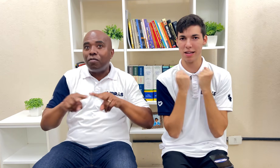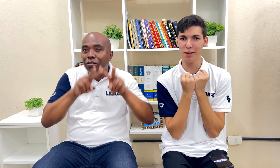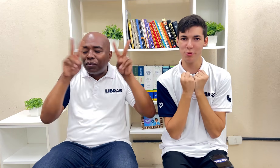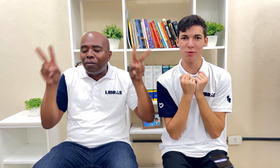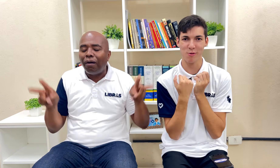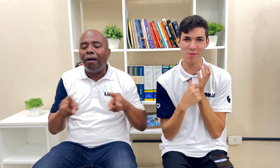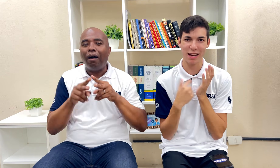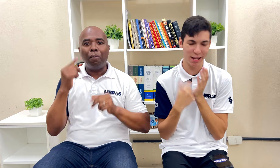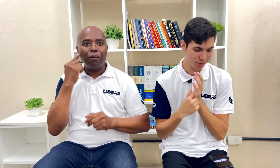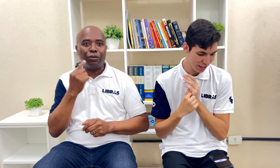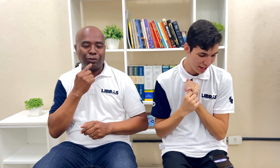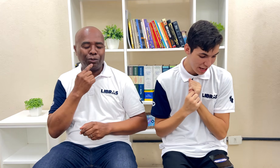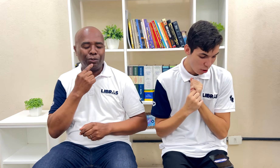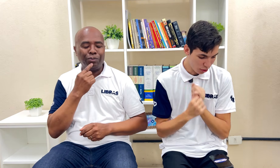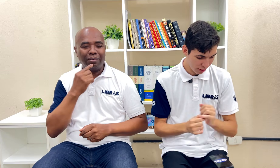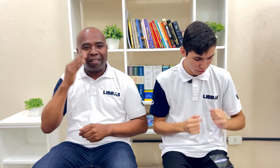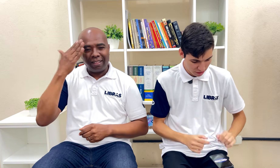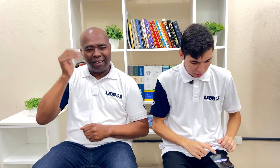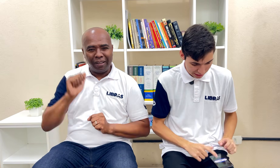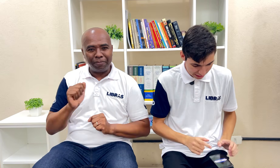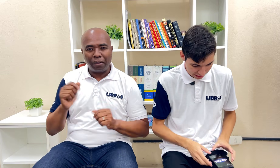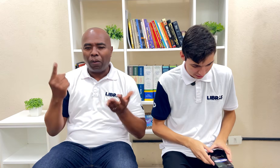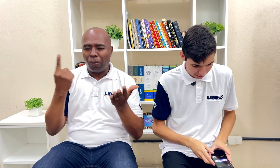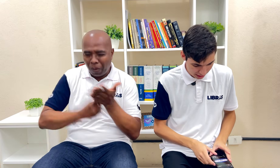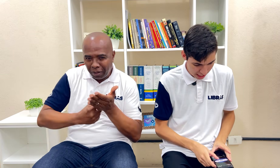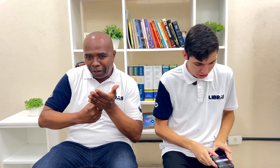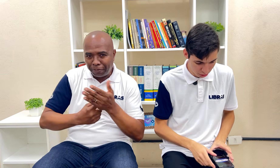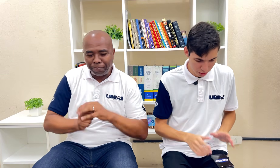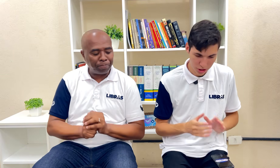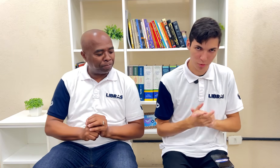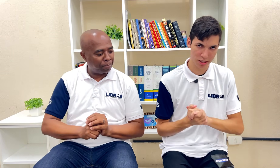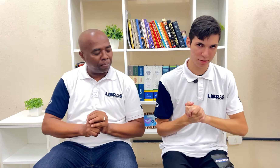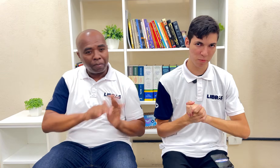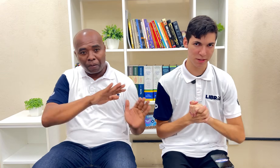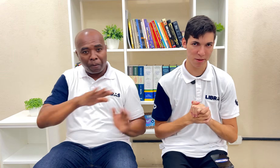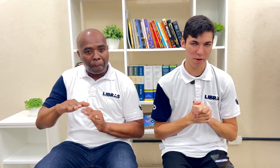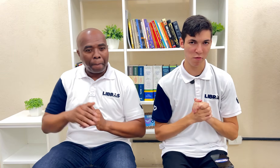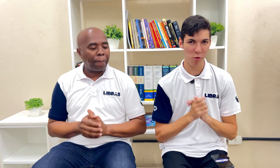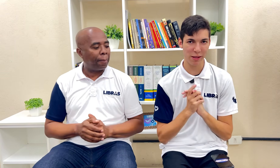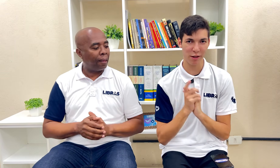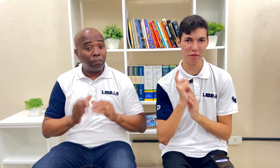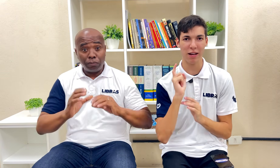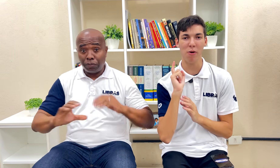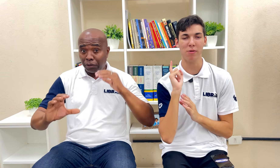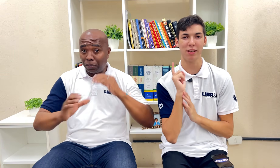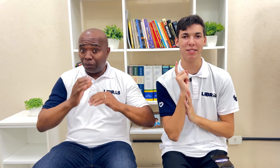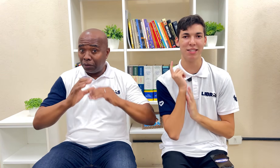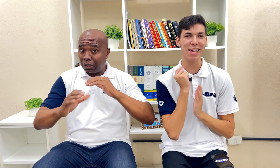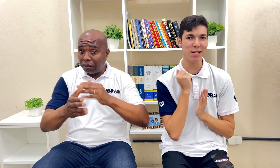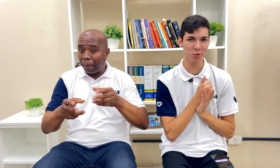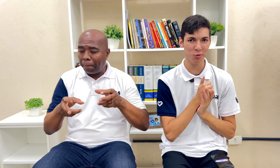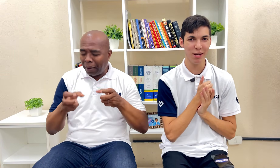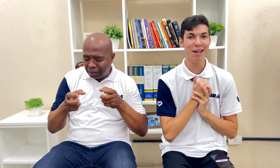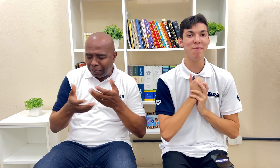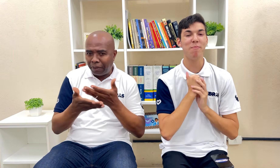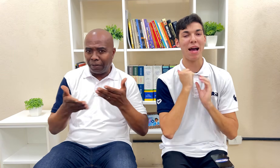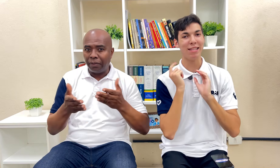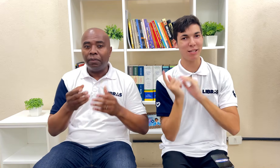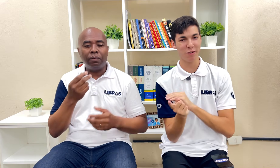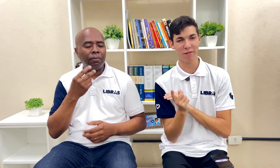certo? Combinado? Outra coisa importante, que aí durante a música vocês vão perceber, eu vou comentar no final, que sem isso, ainda que você faça